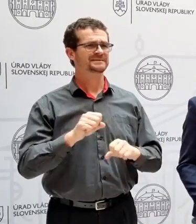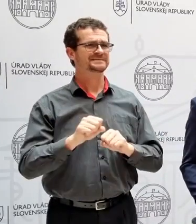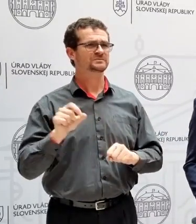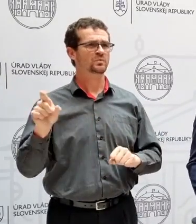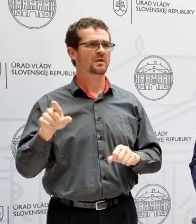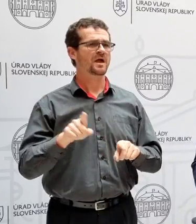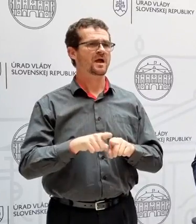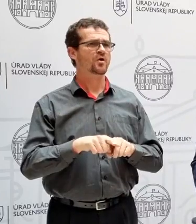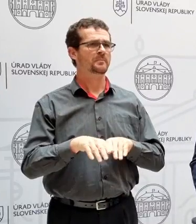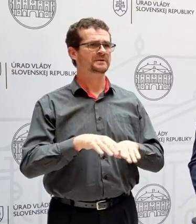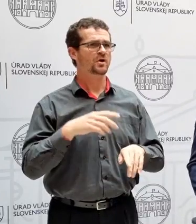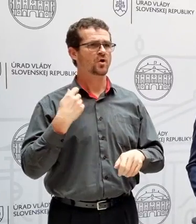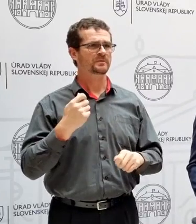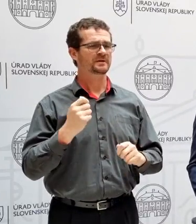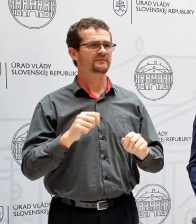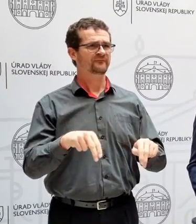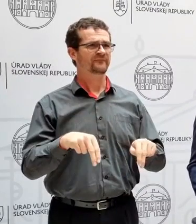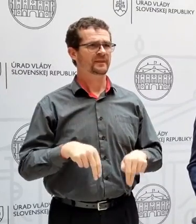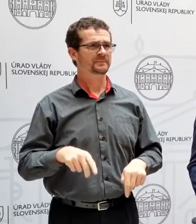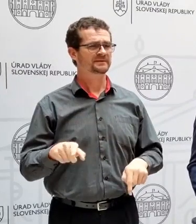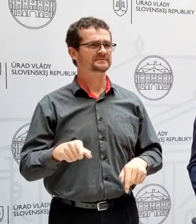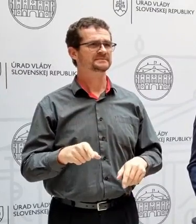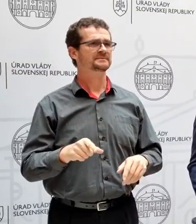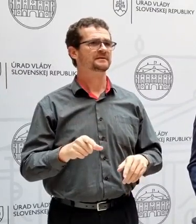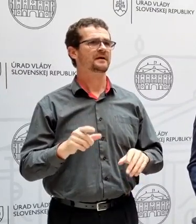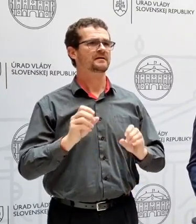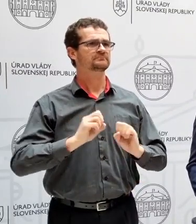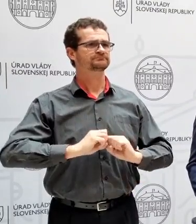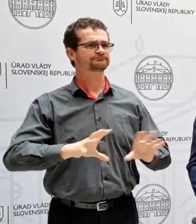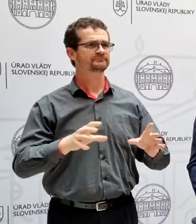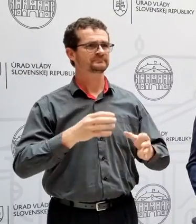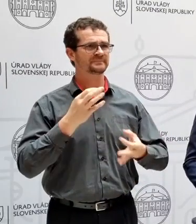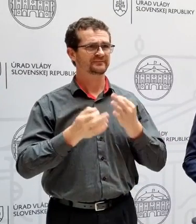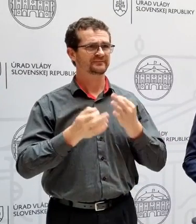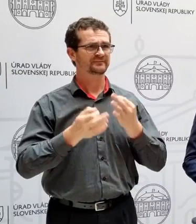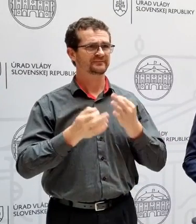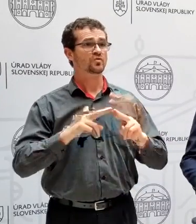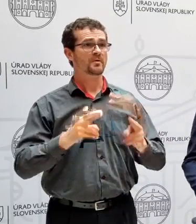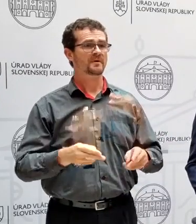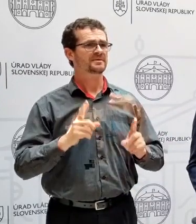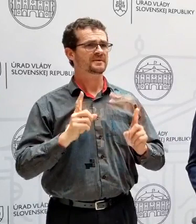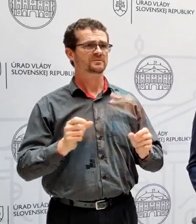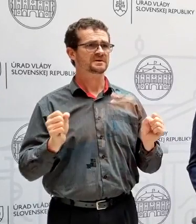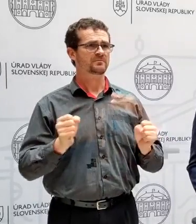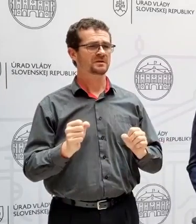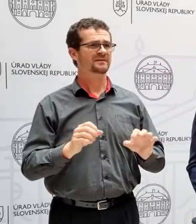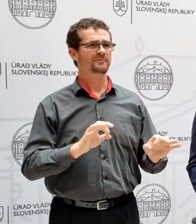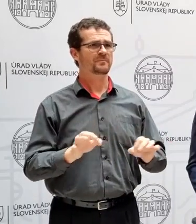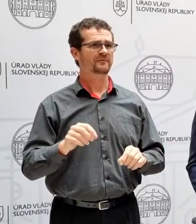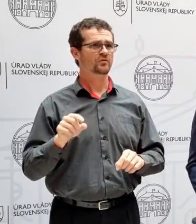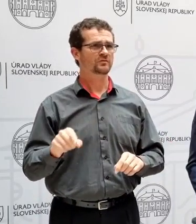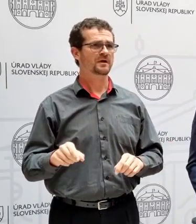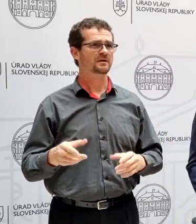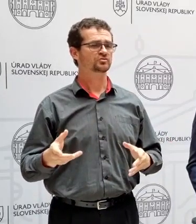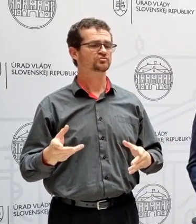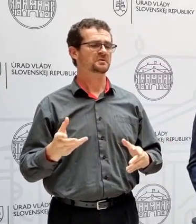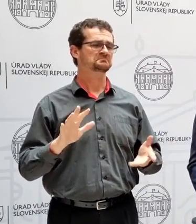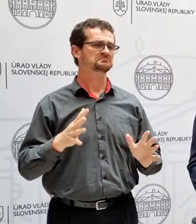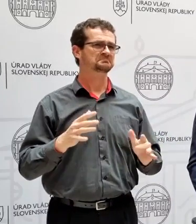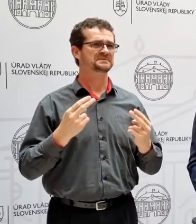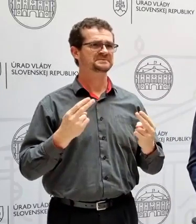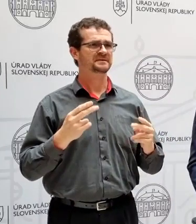Sulík ako minister hospodárstva v demisii pustil do obehu informáciu, že domácnosti sa nemusia obávať, že vybavil to tak, že viac